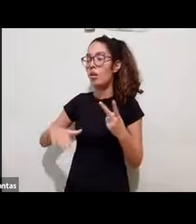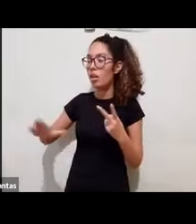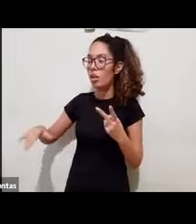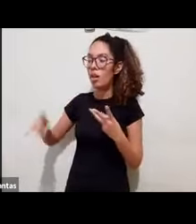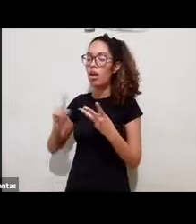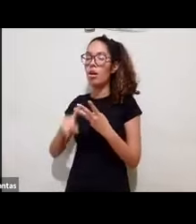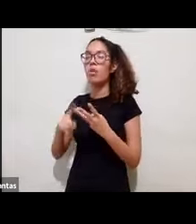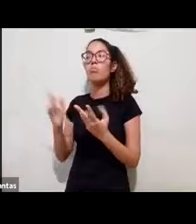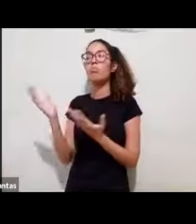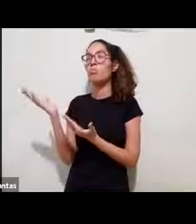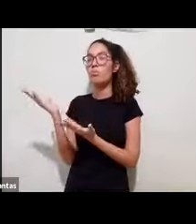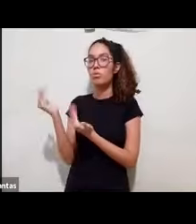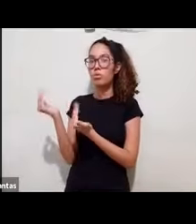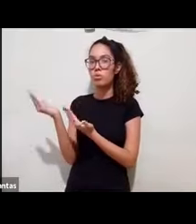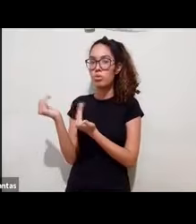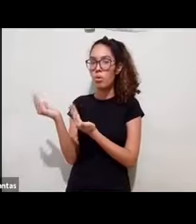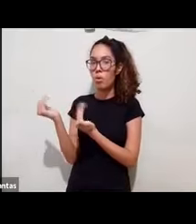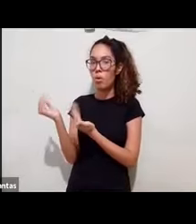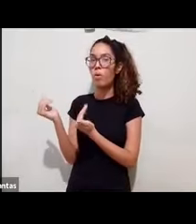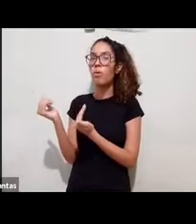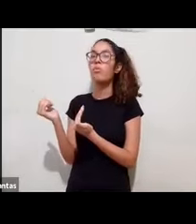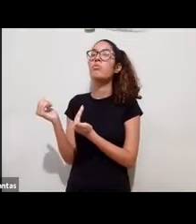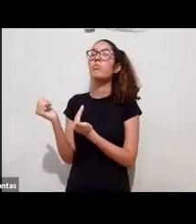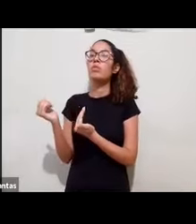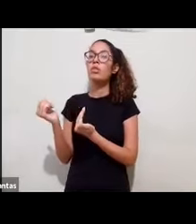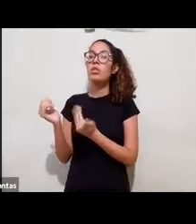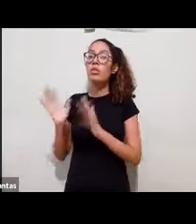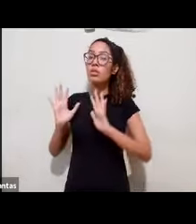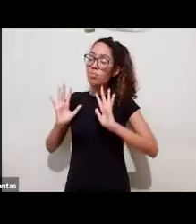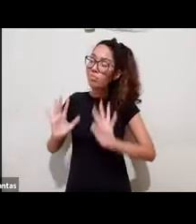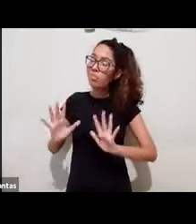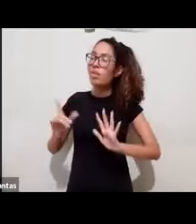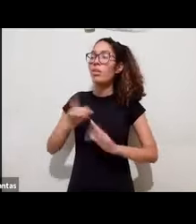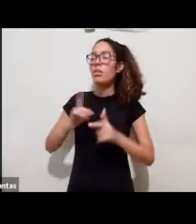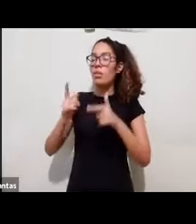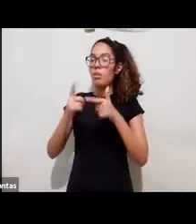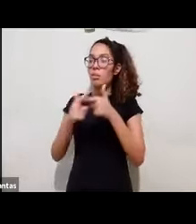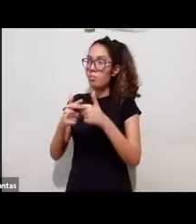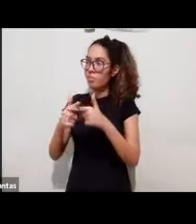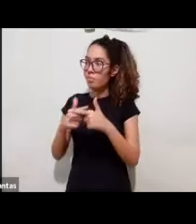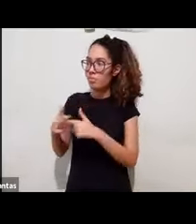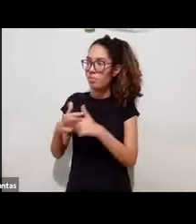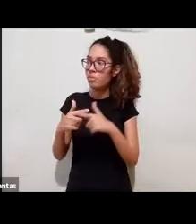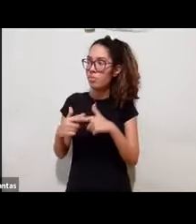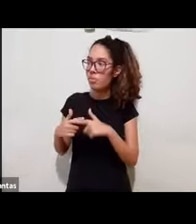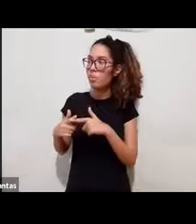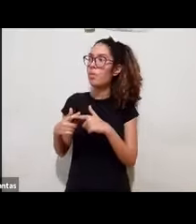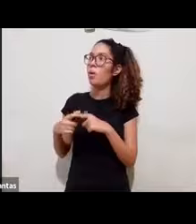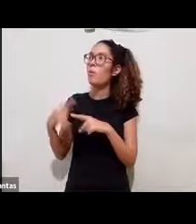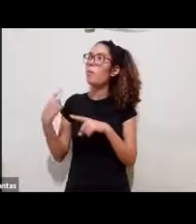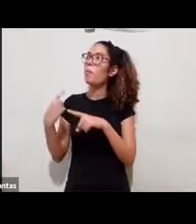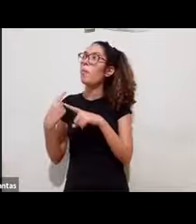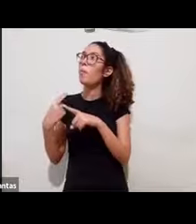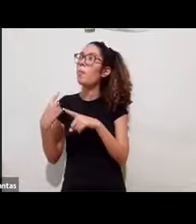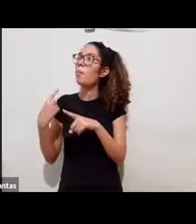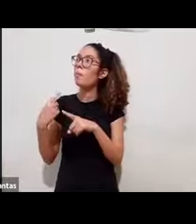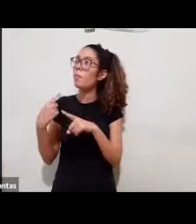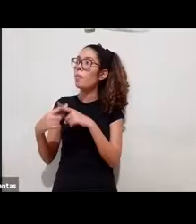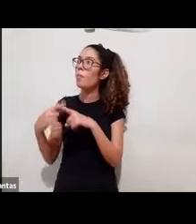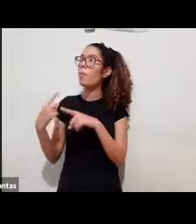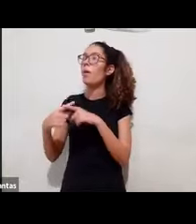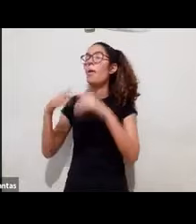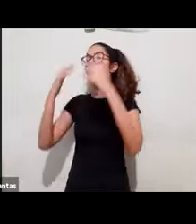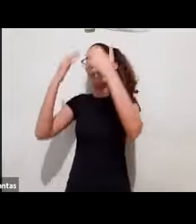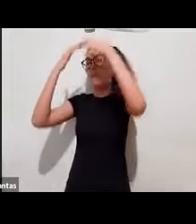adolescentes. Então, essa cobertura que deveria existir a partir do que preconiza a Política Nacional de Saúde Mental, a partir